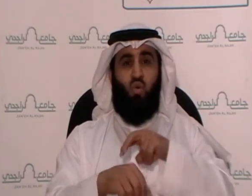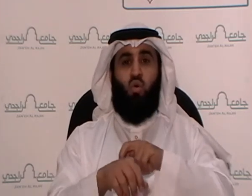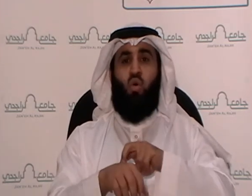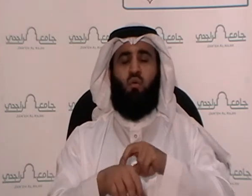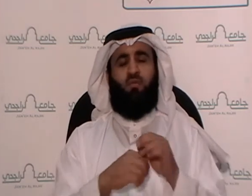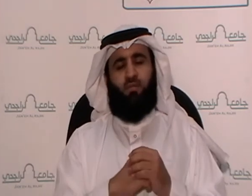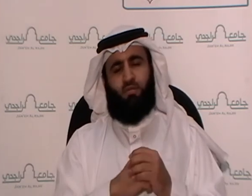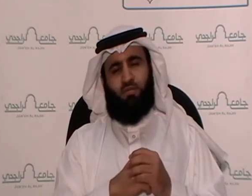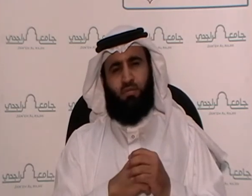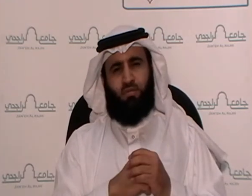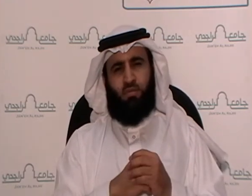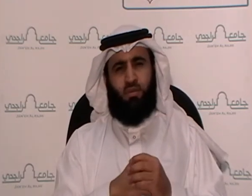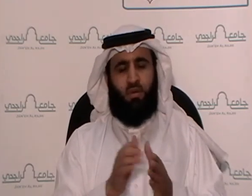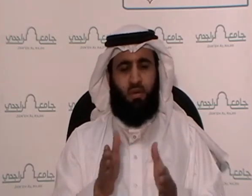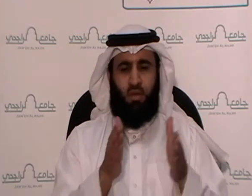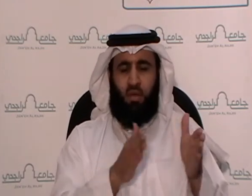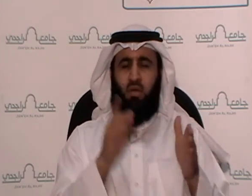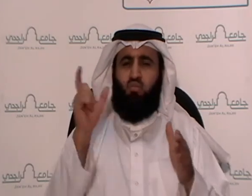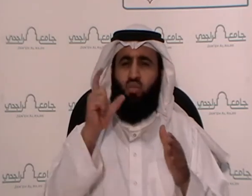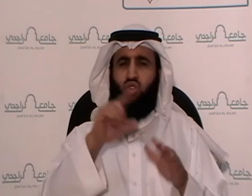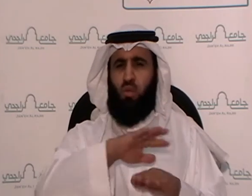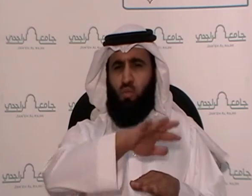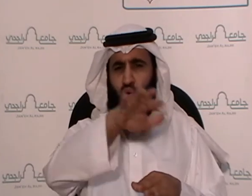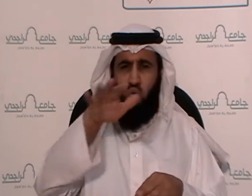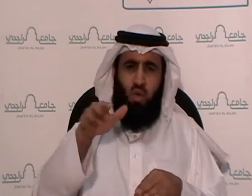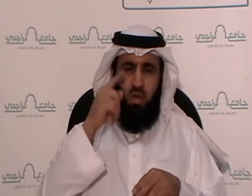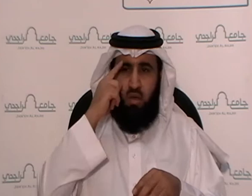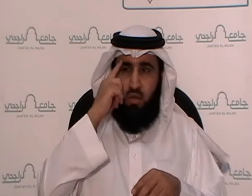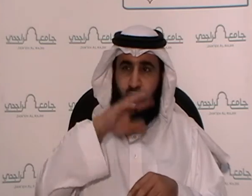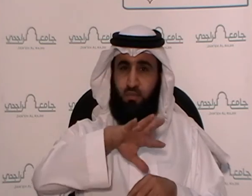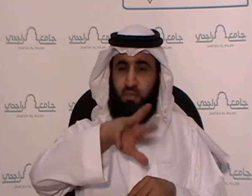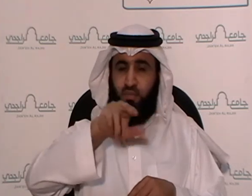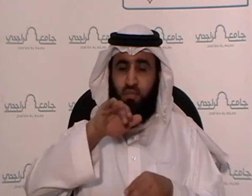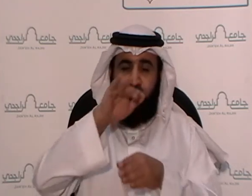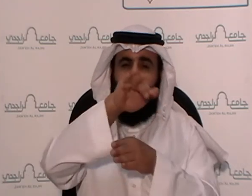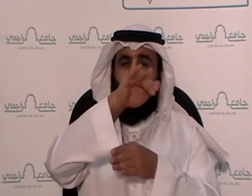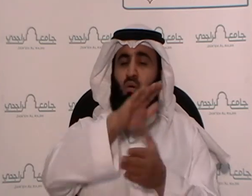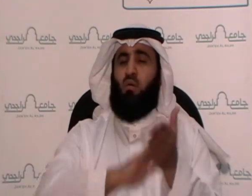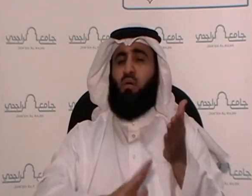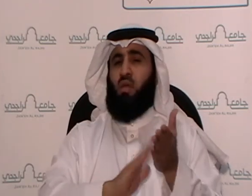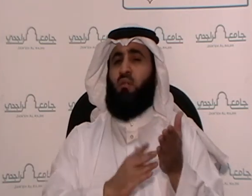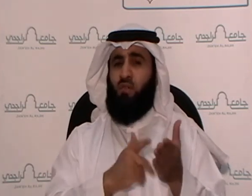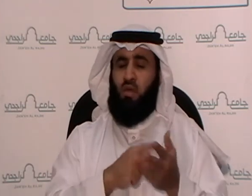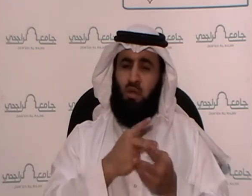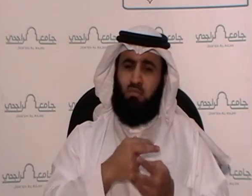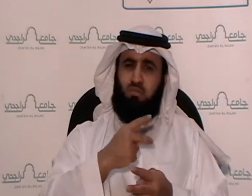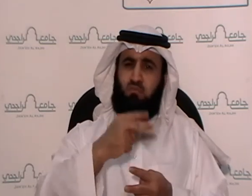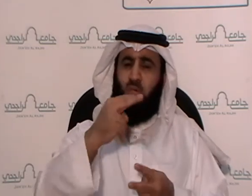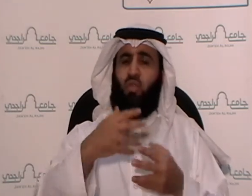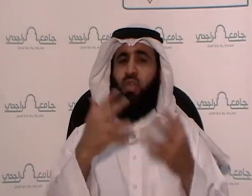المسلمون، إن السرقة لها مفاسد عظيمة وآثار وخيمة، فمن